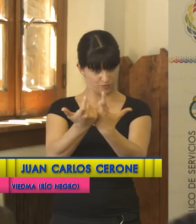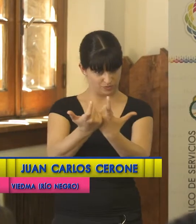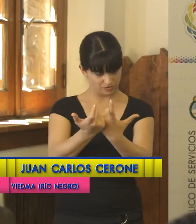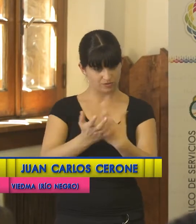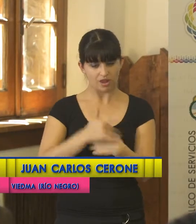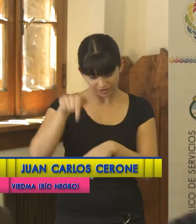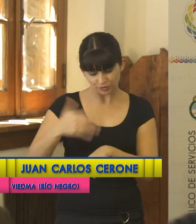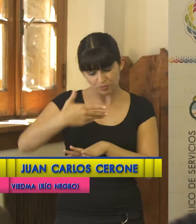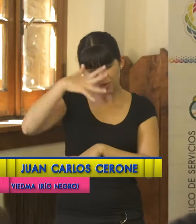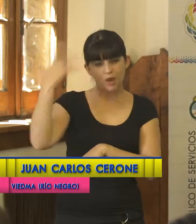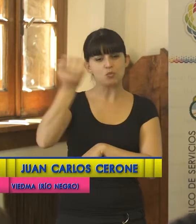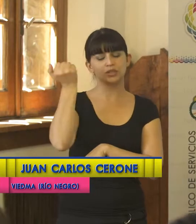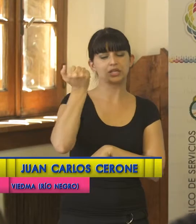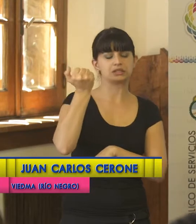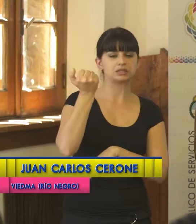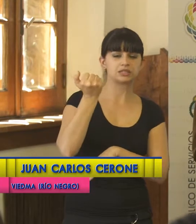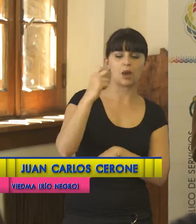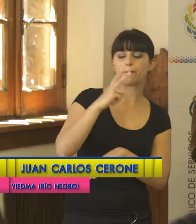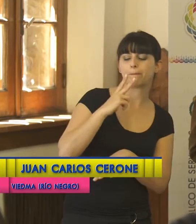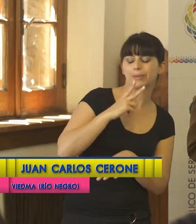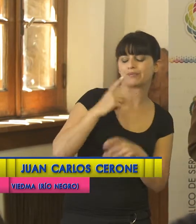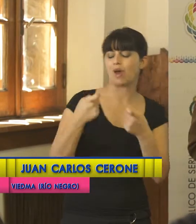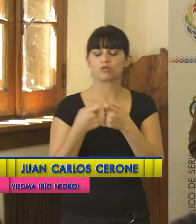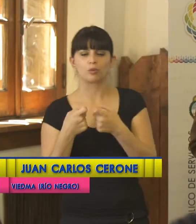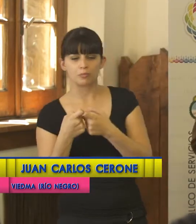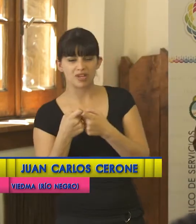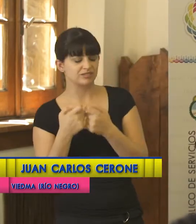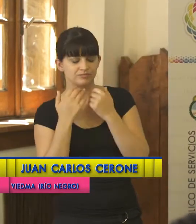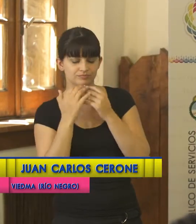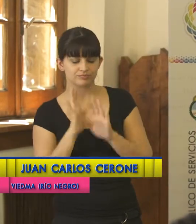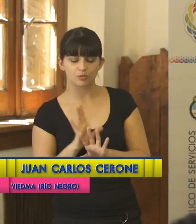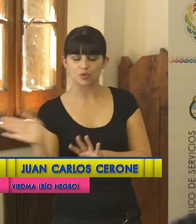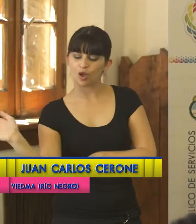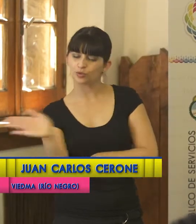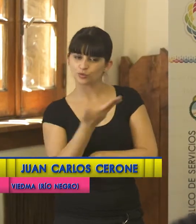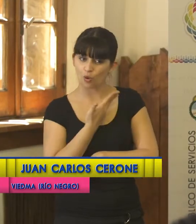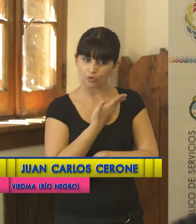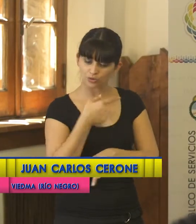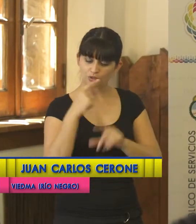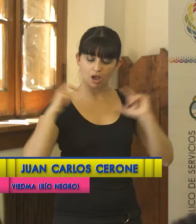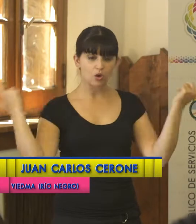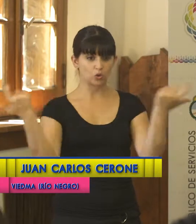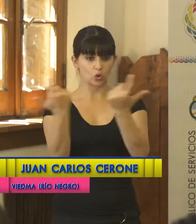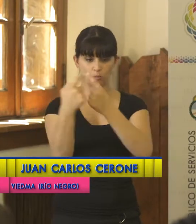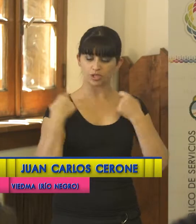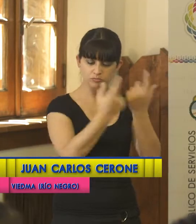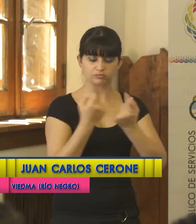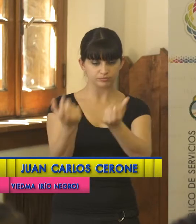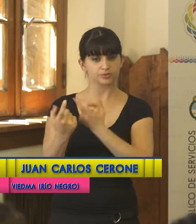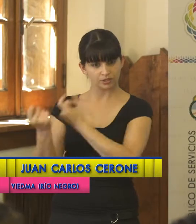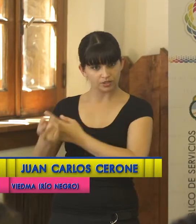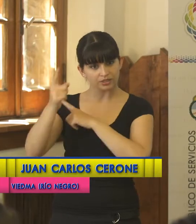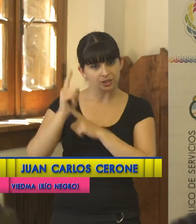más allá de la privacidad de lo empresarial todo se cumplen un servicio comunitario tenemos un canal de